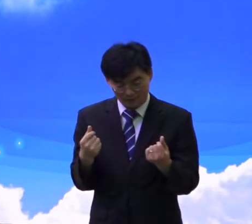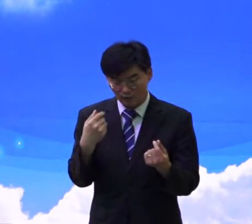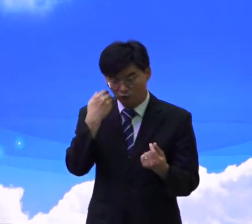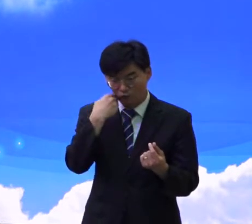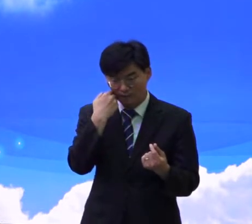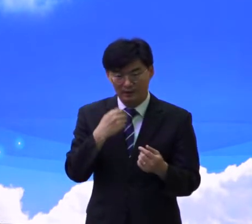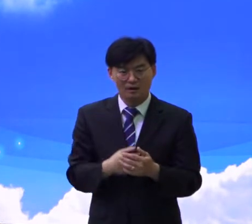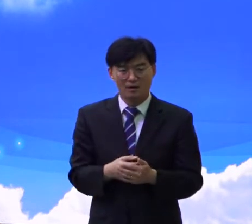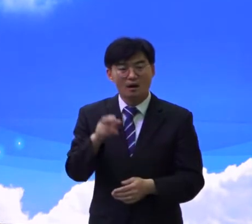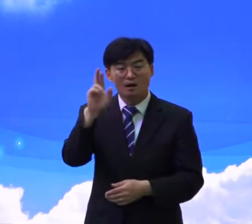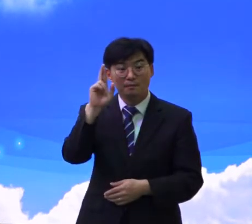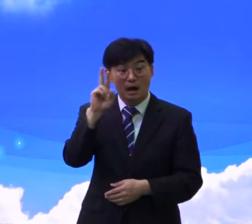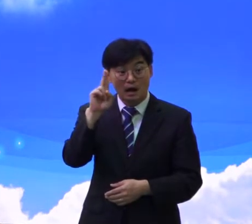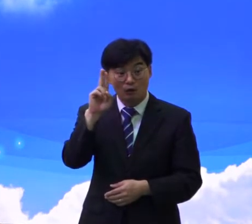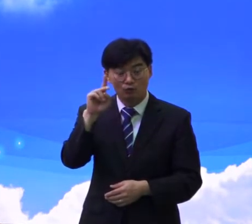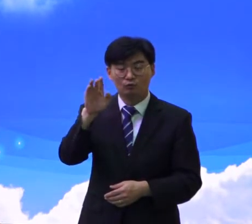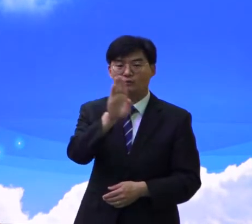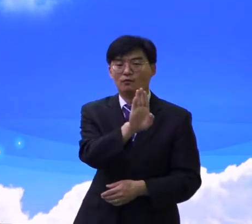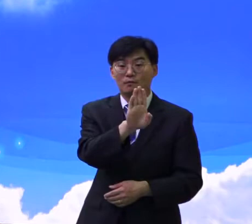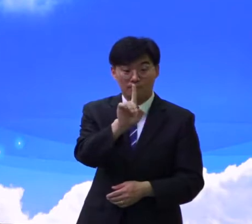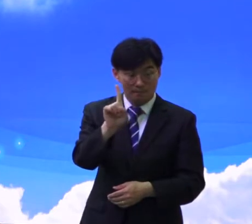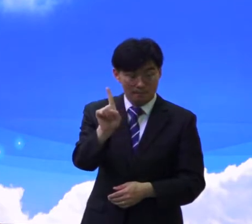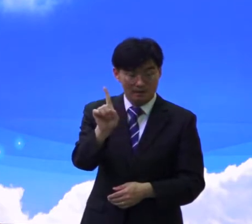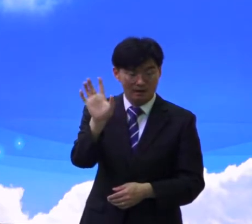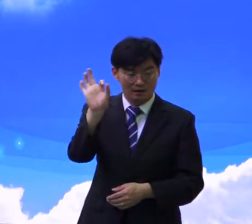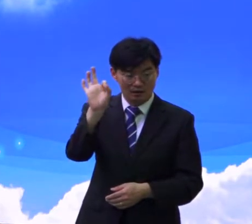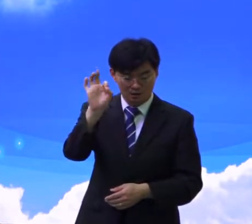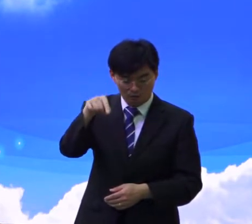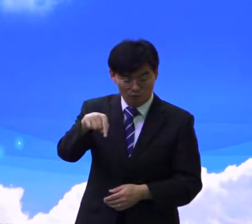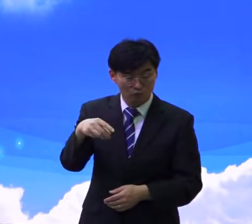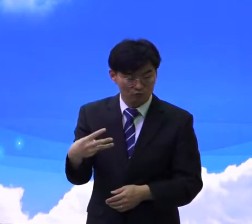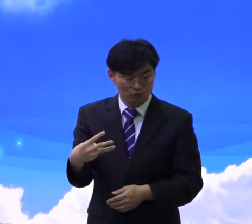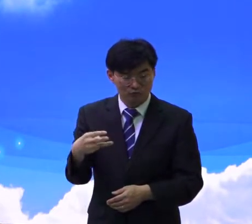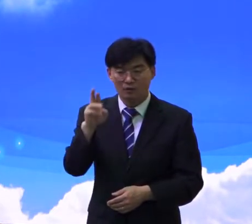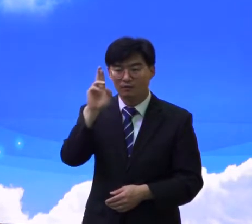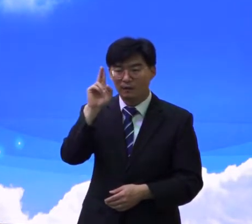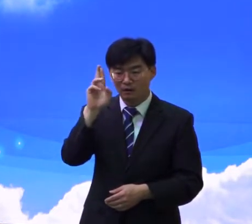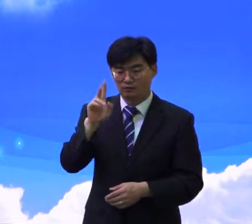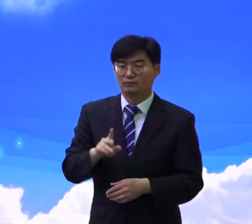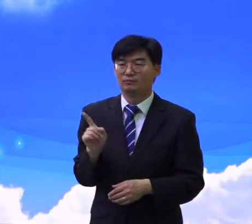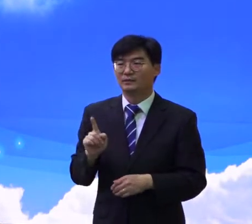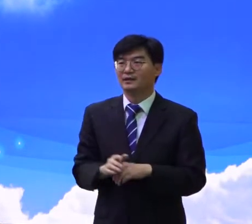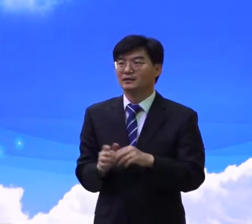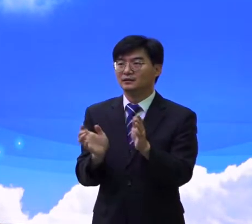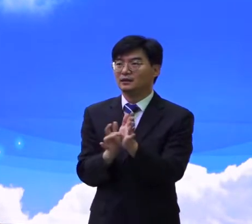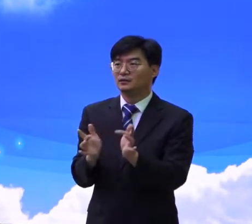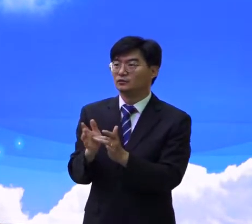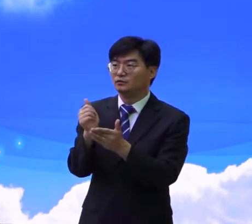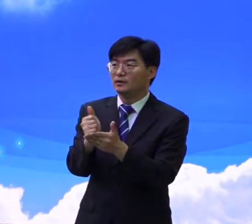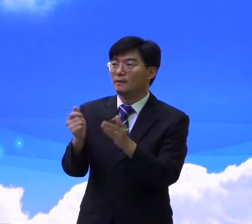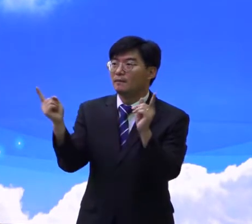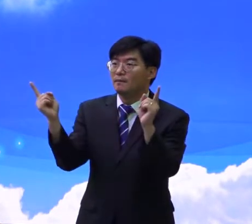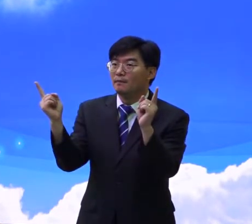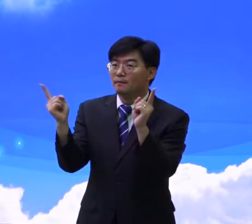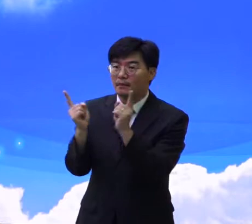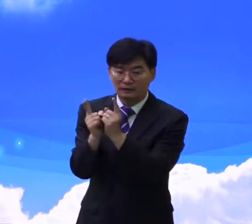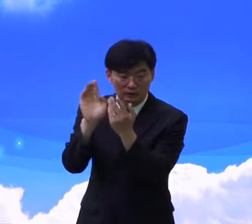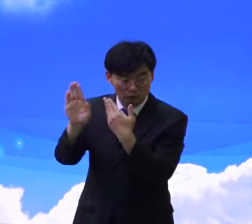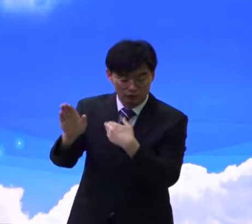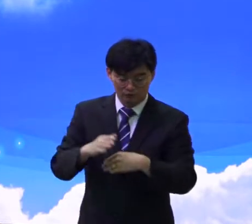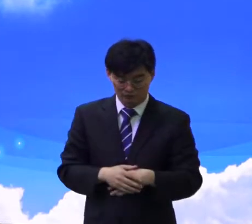사도 바울이죠. 바울은 예수님을 만나고 나서 그의 인생 속에 계속해서 고난이